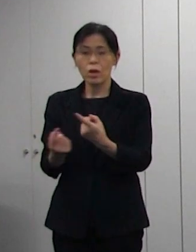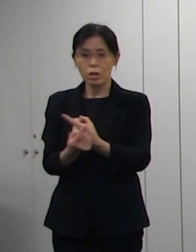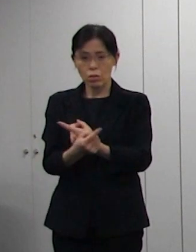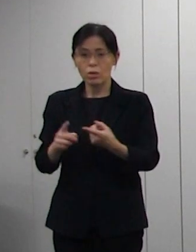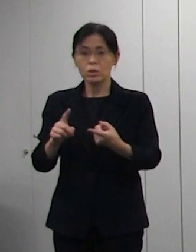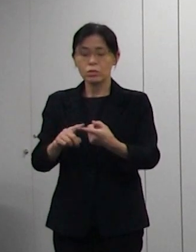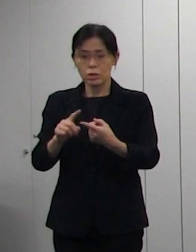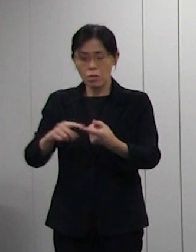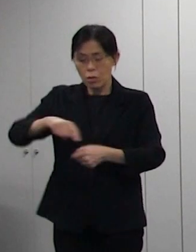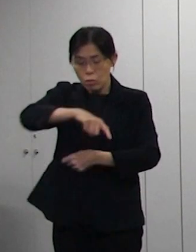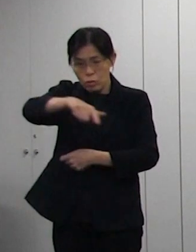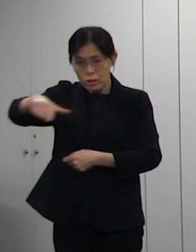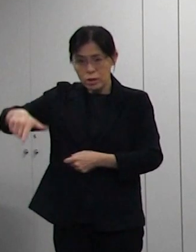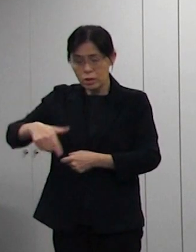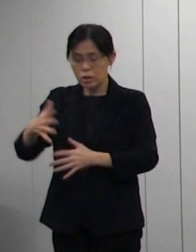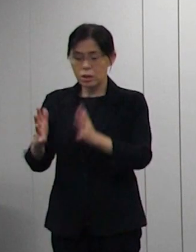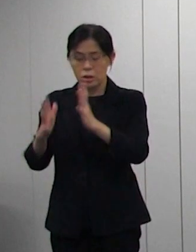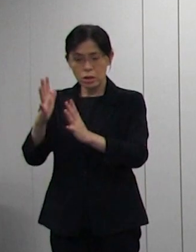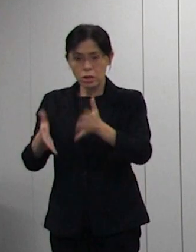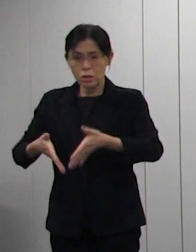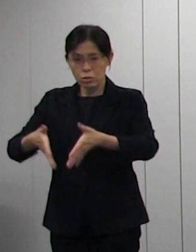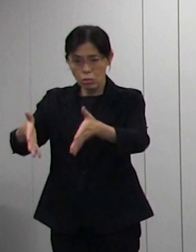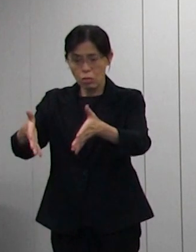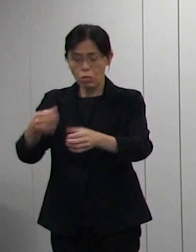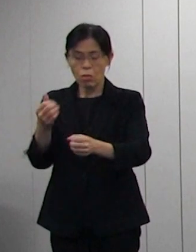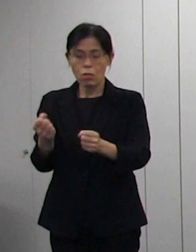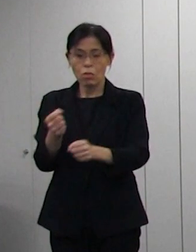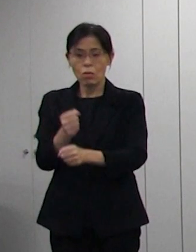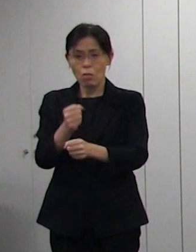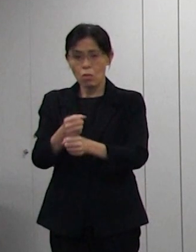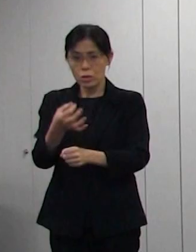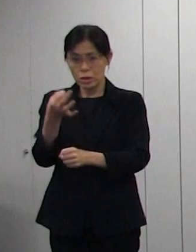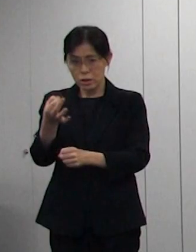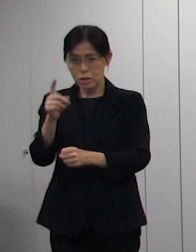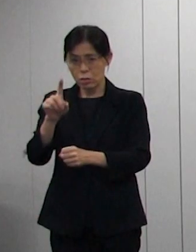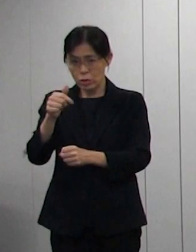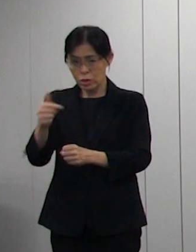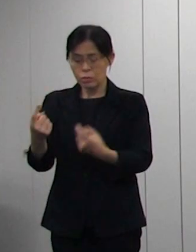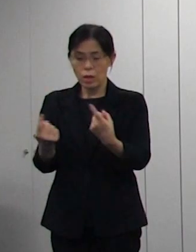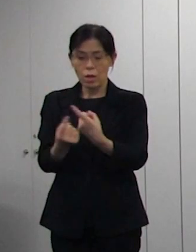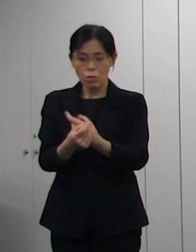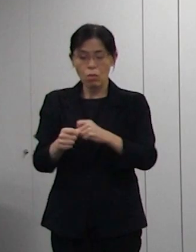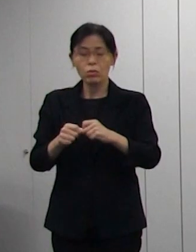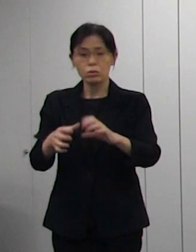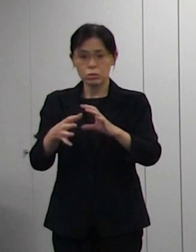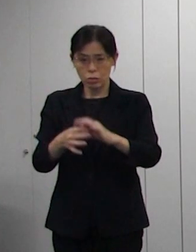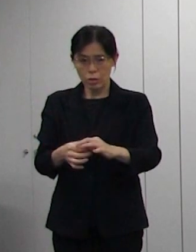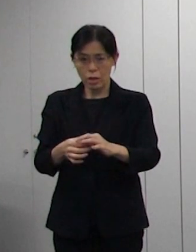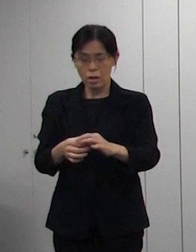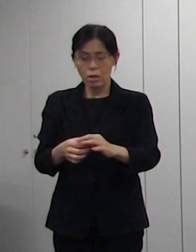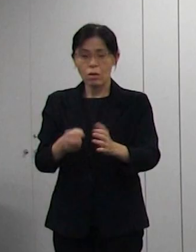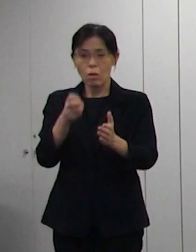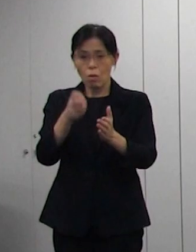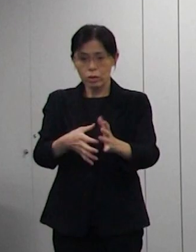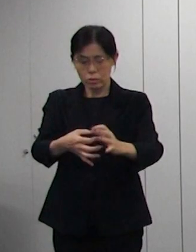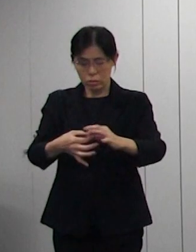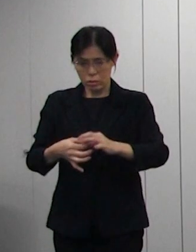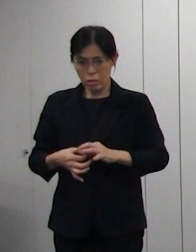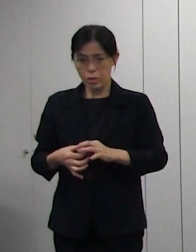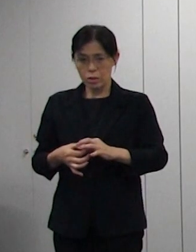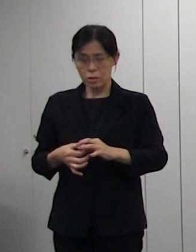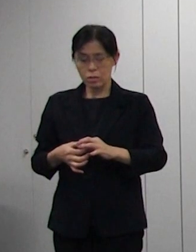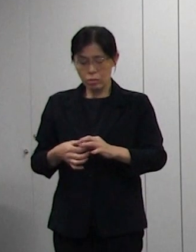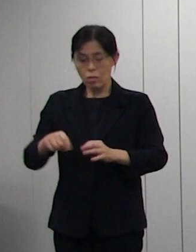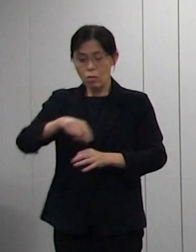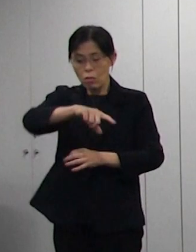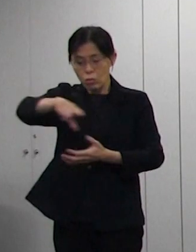地において林道工事費の一部変更を行うため、法律の定めるところにより、広瀬宇都木辺